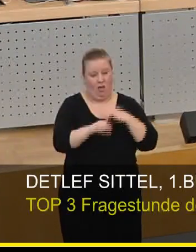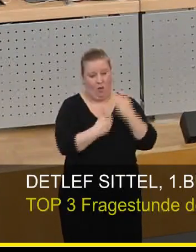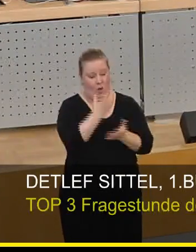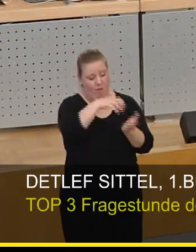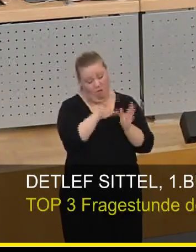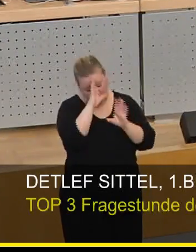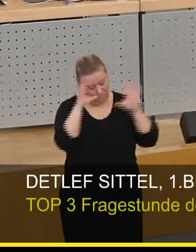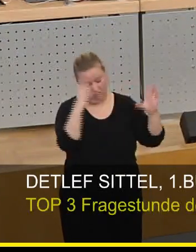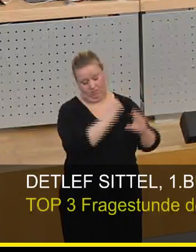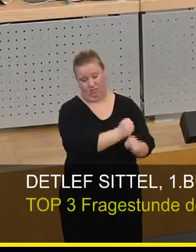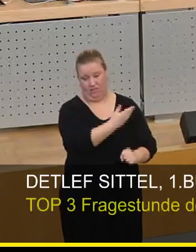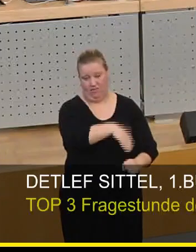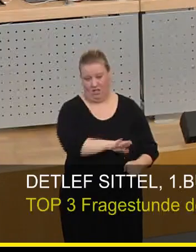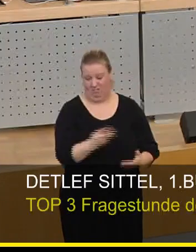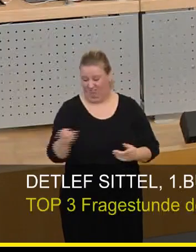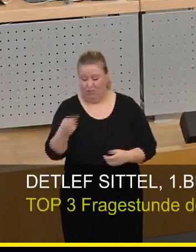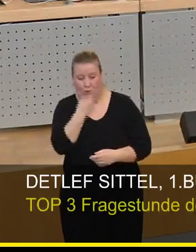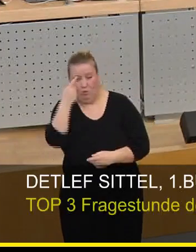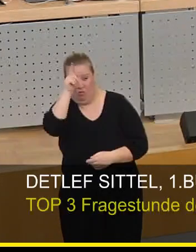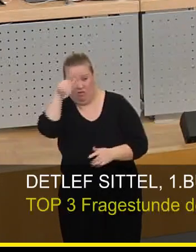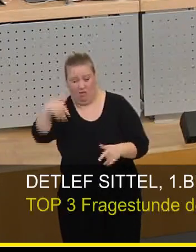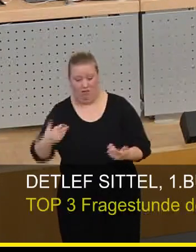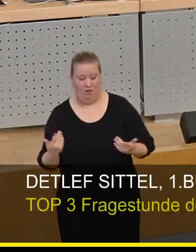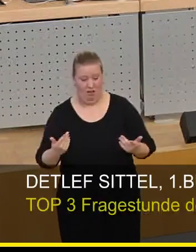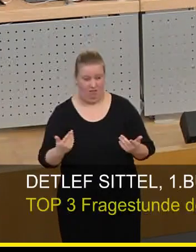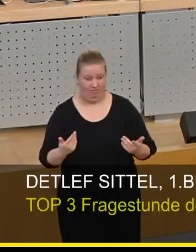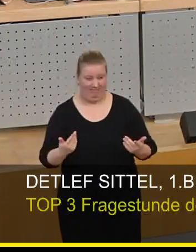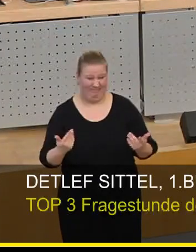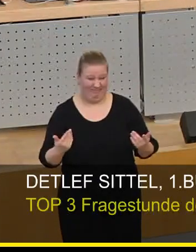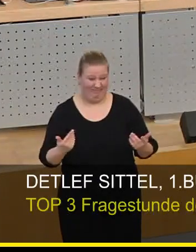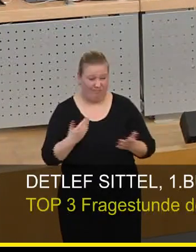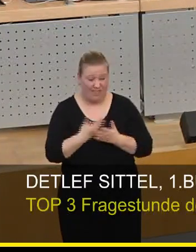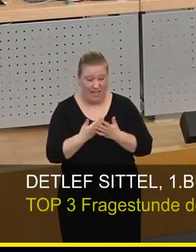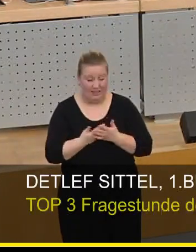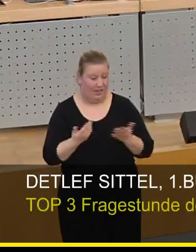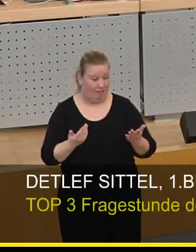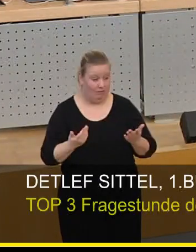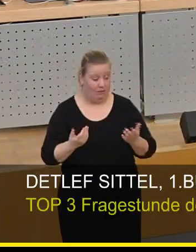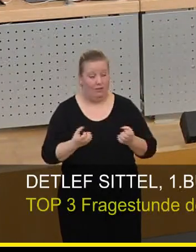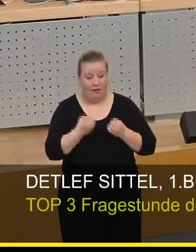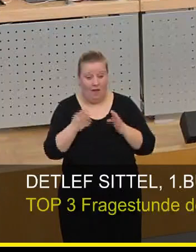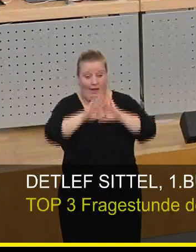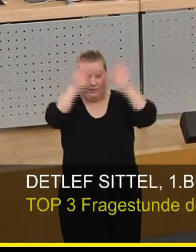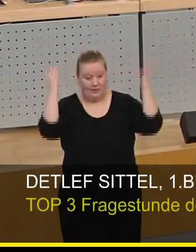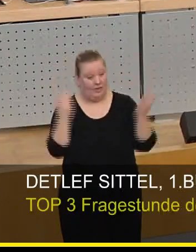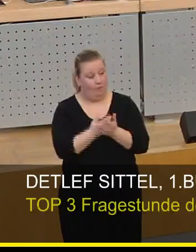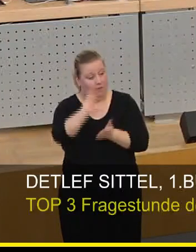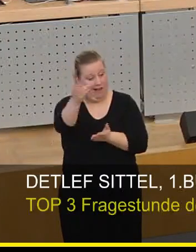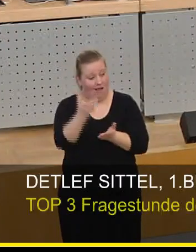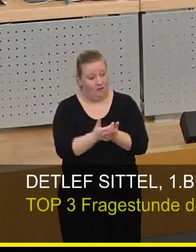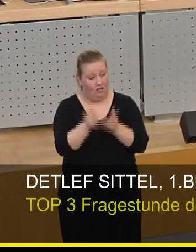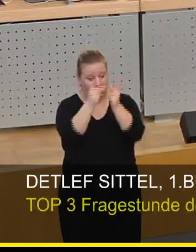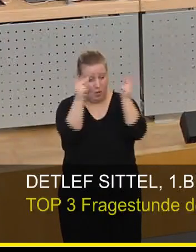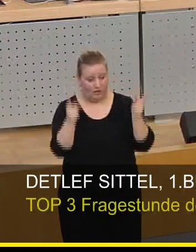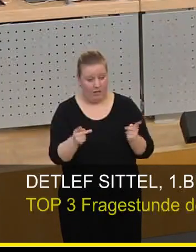Neumarkt bezieht. Insofern kann man sagen, dass insgesamt das Einsatzkonzept, Sie hatten es auch geschildert, als